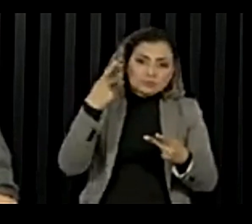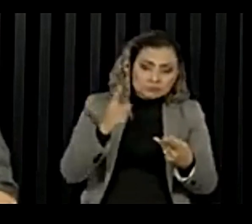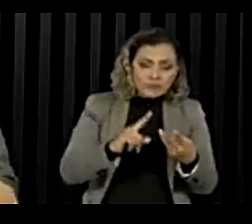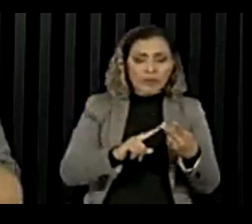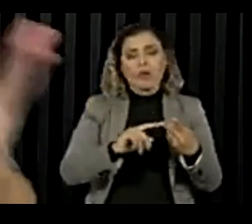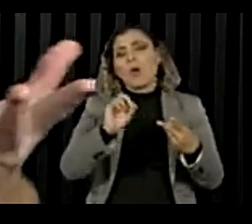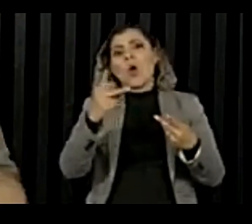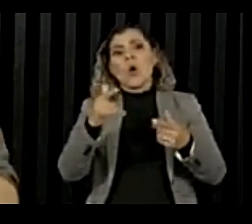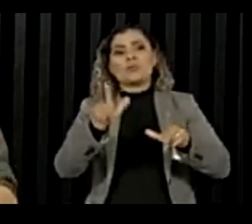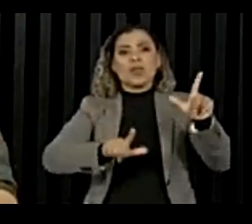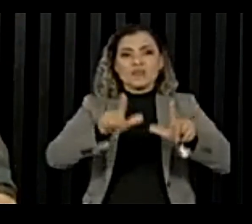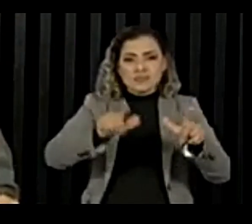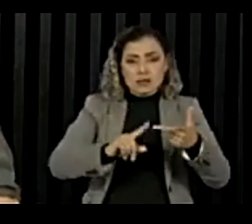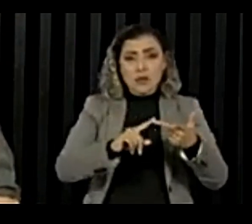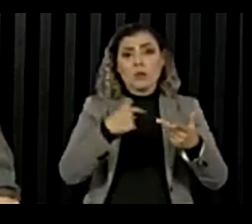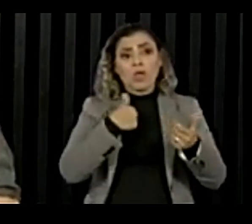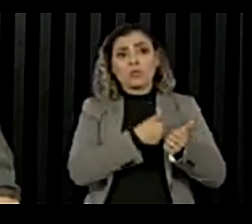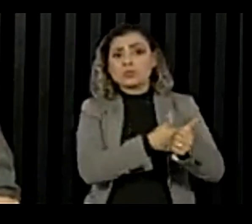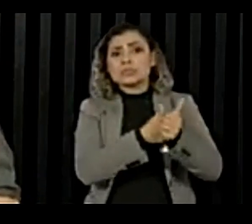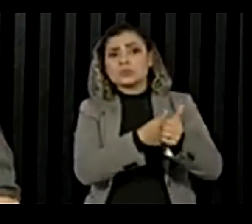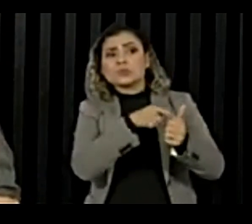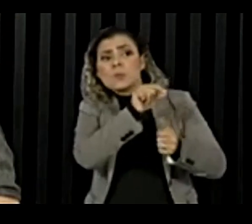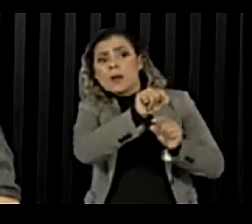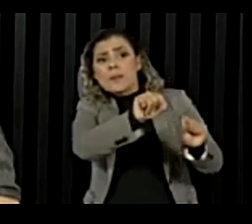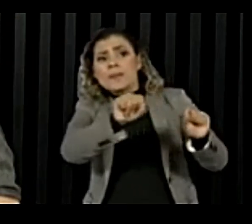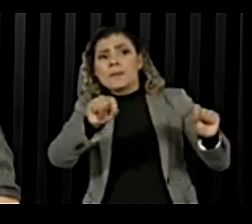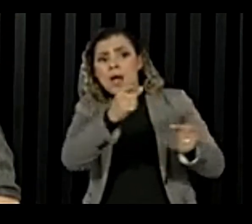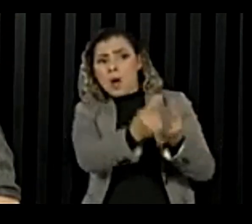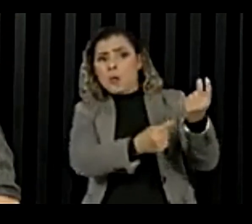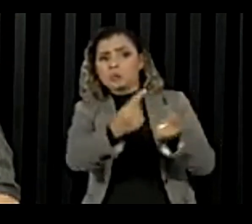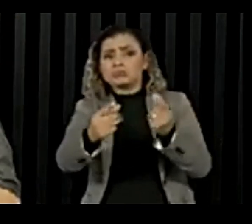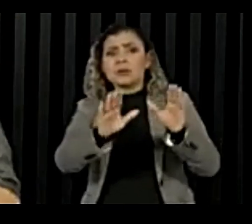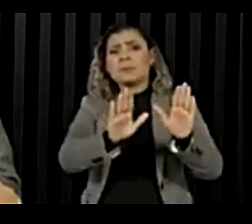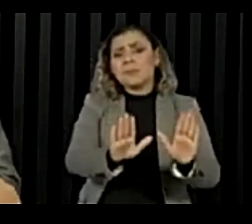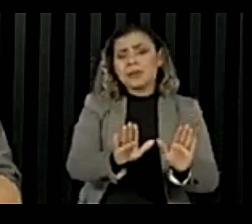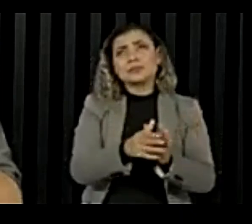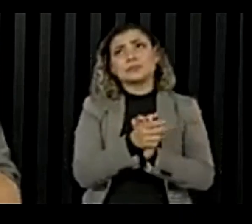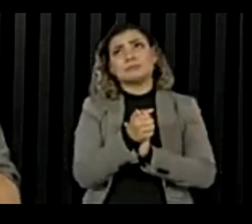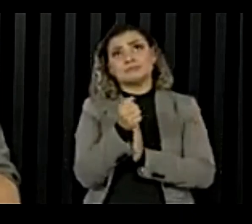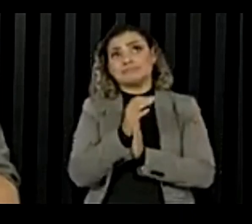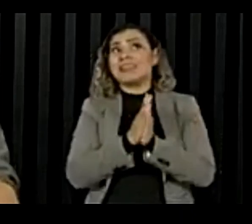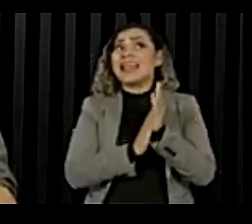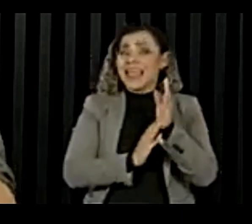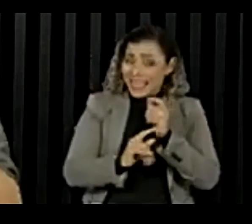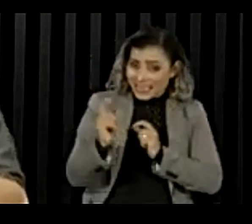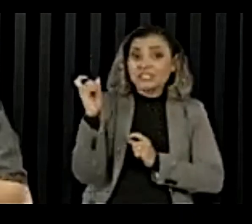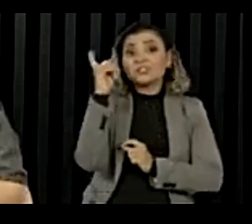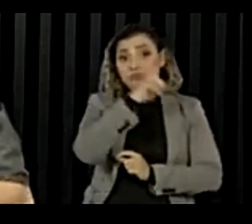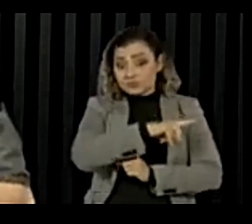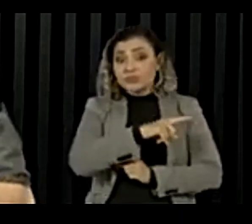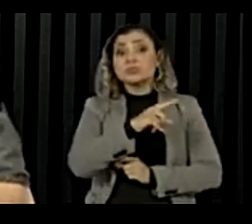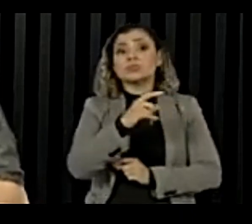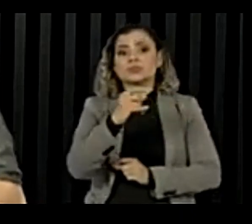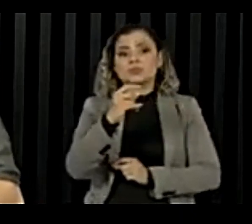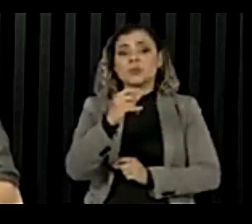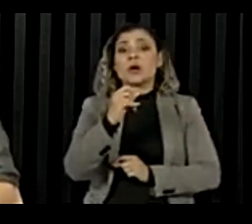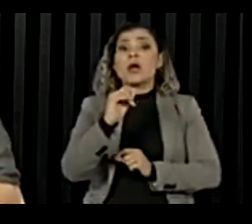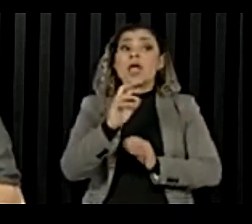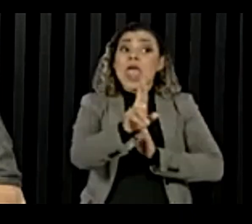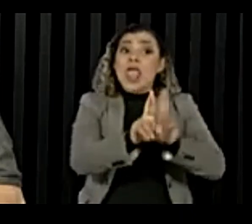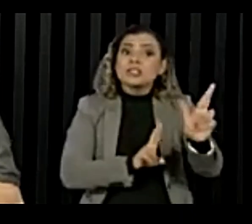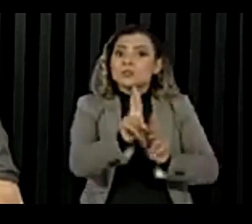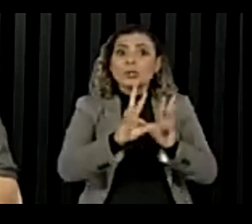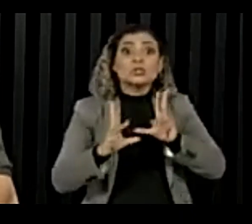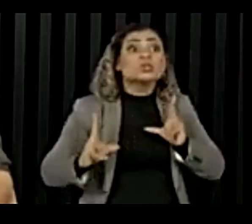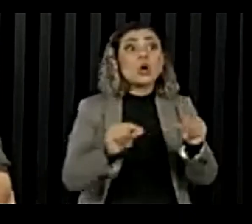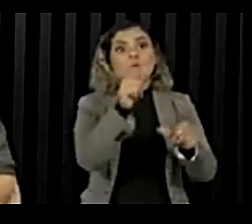Eu sigo todos os grandes veículos, mas é muito difícil acompanhar o feedback do público. É muito difícil,